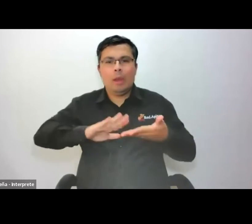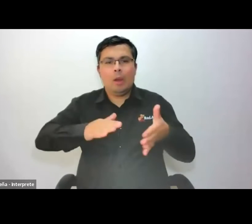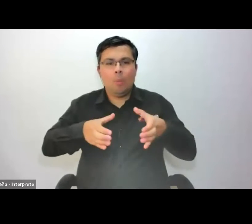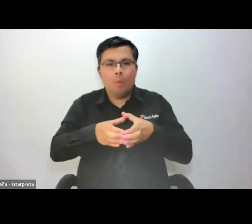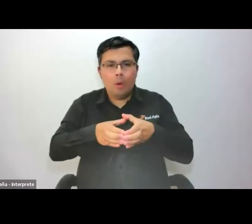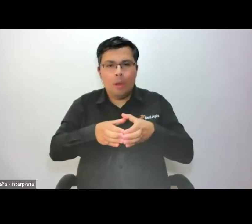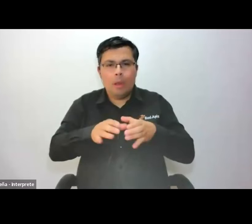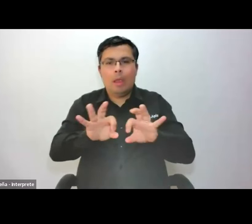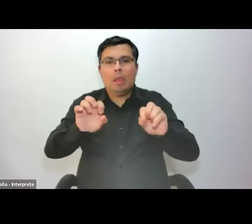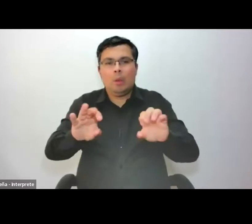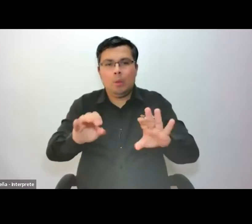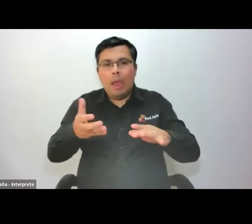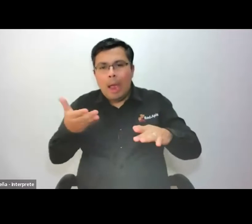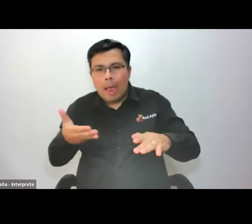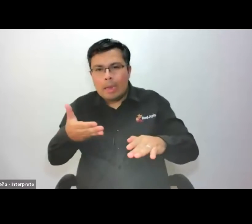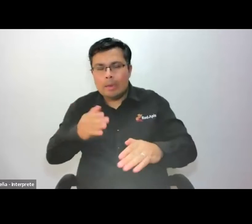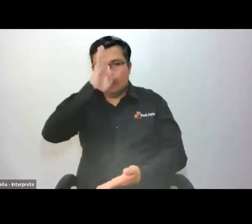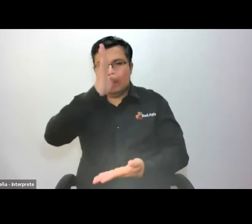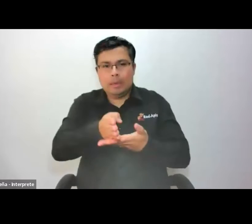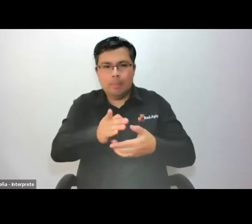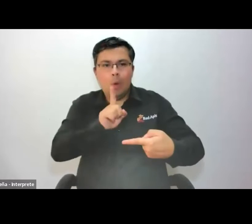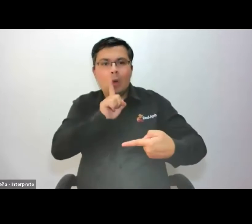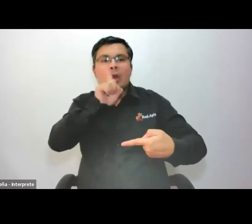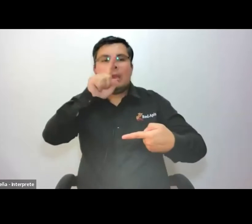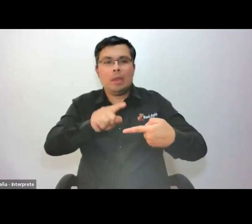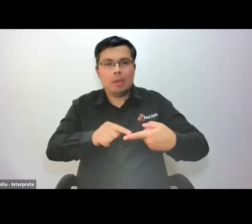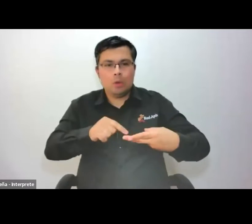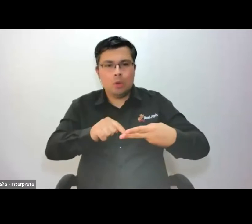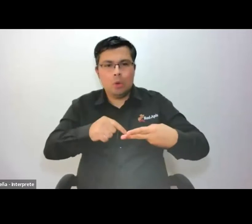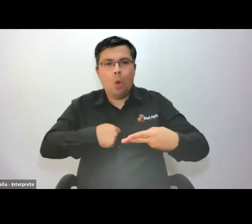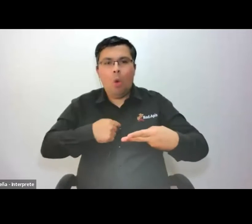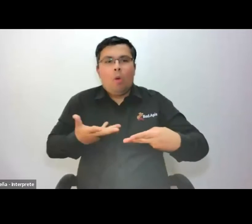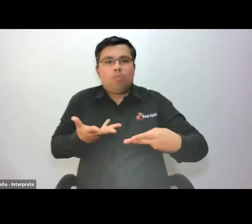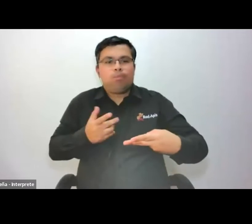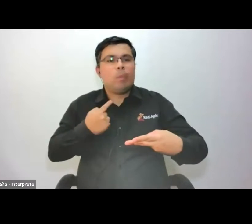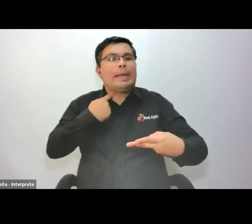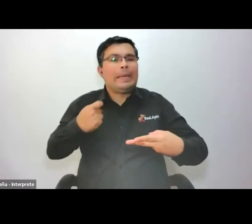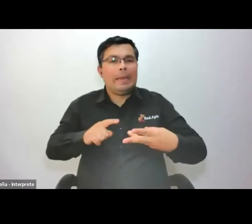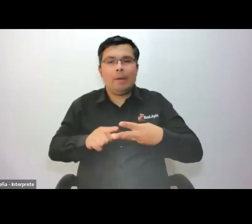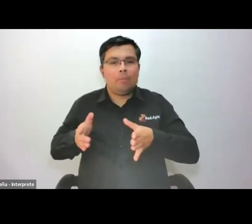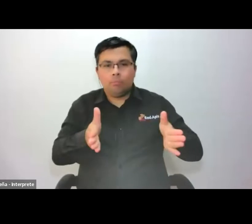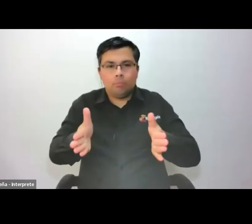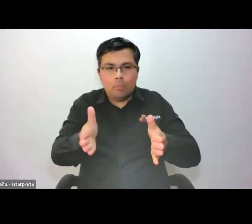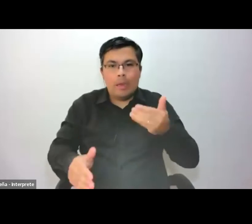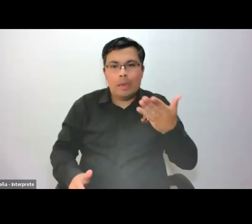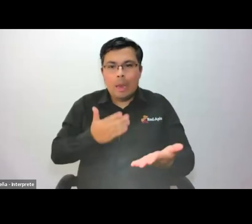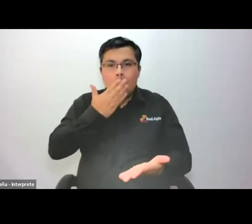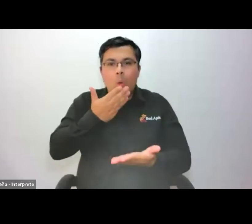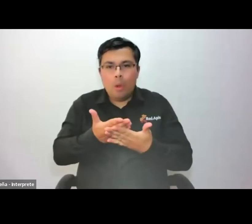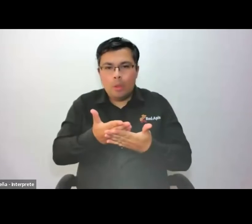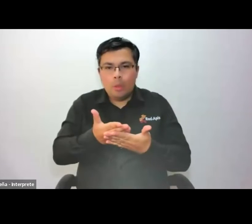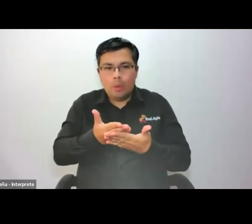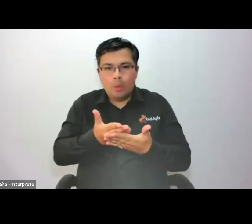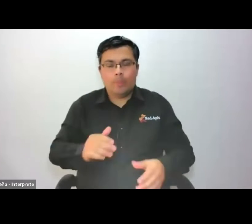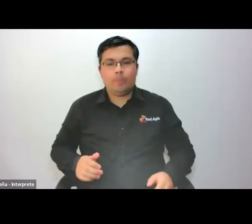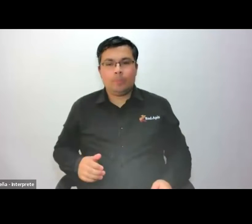nuestra ruta. Y ahí, por supuesto, que cuando uno genera la conversación respecto a los proyectos educativos institucionales, también en el quiénes somos